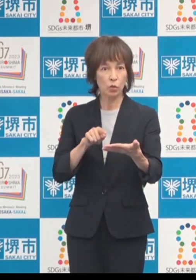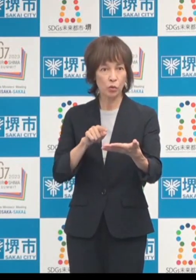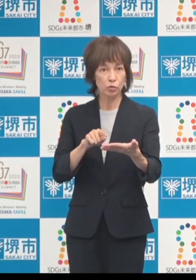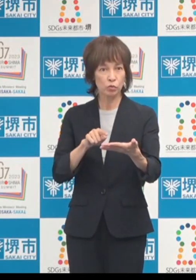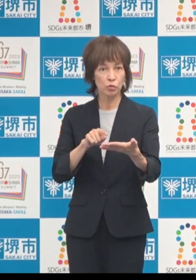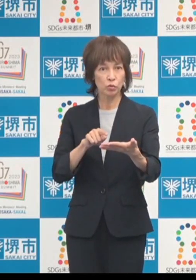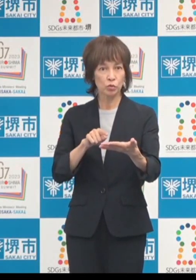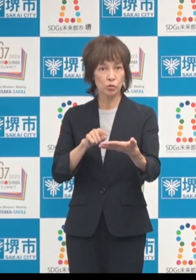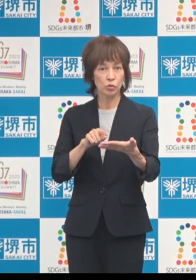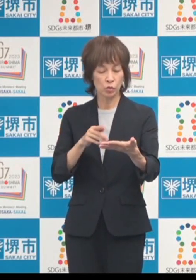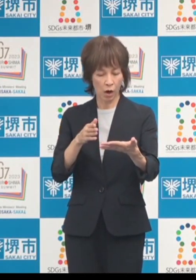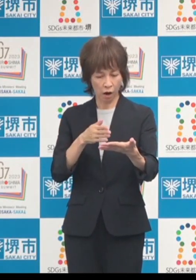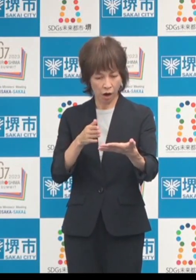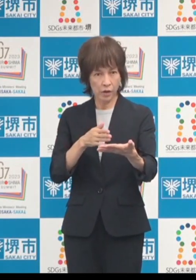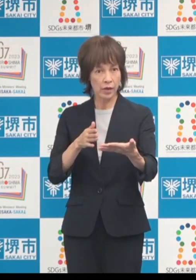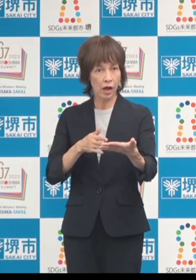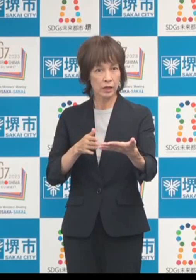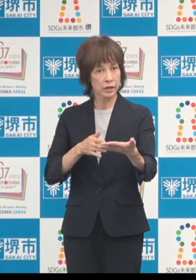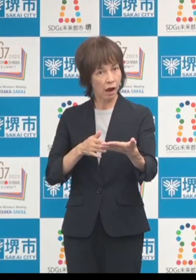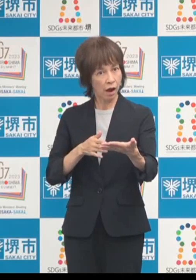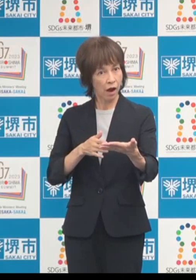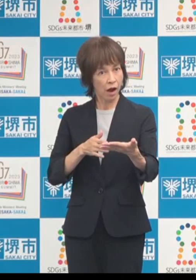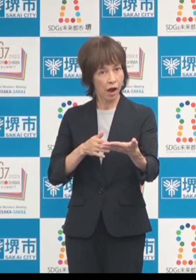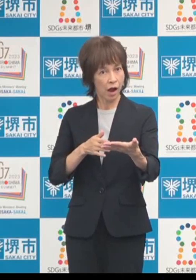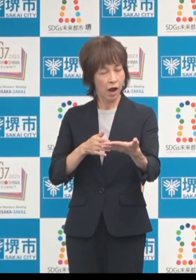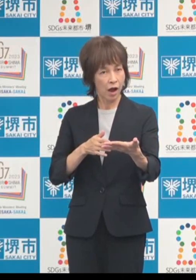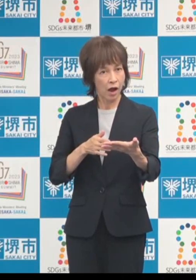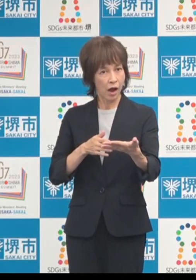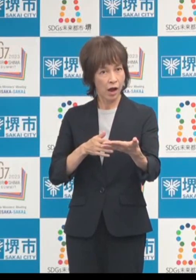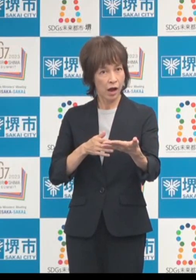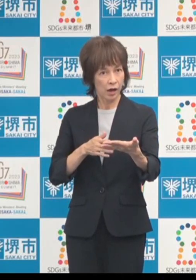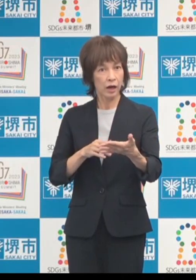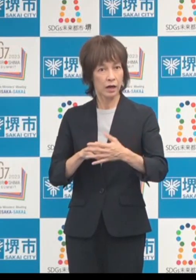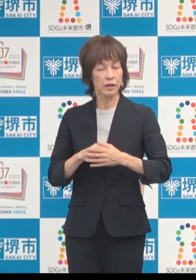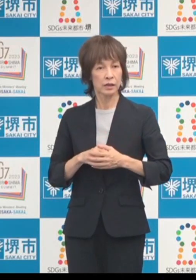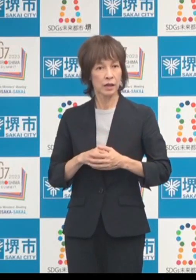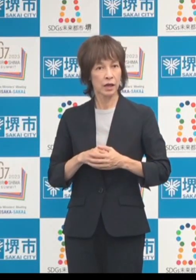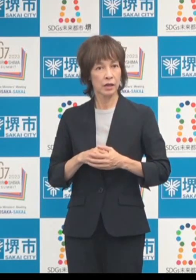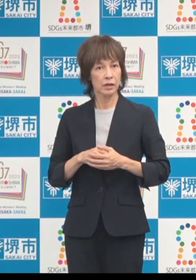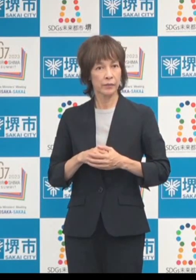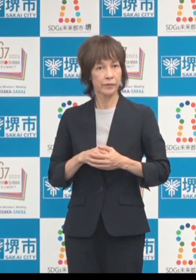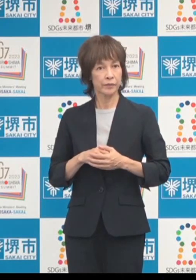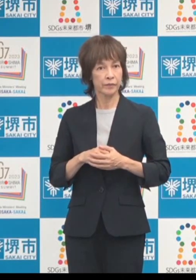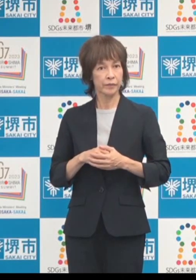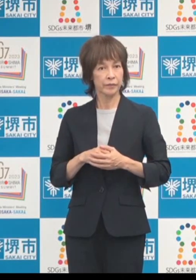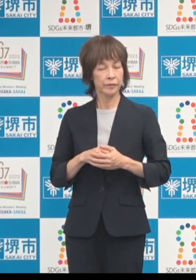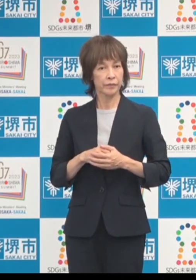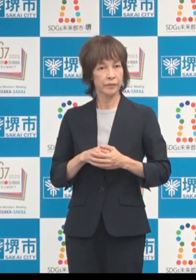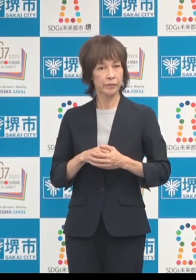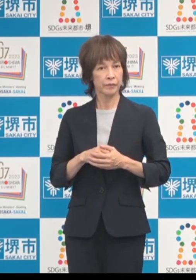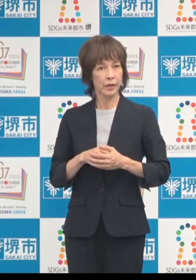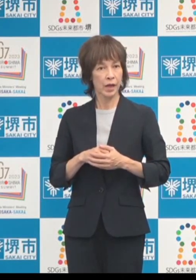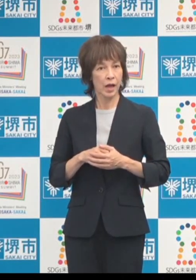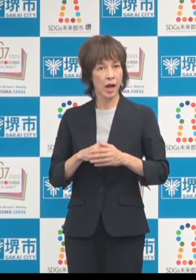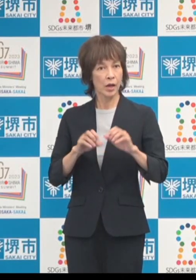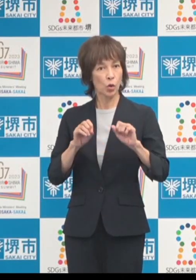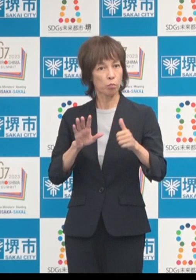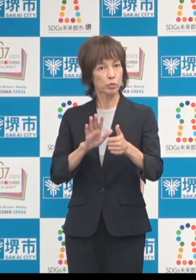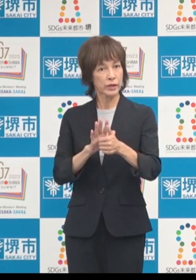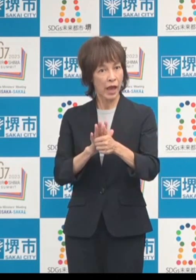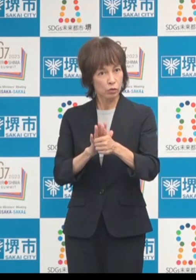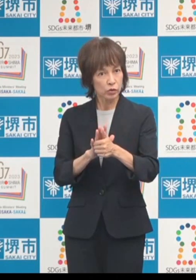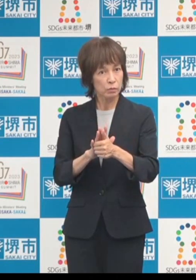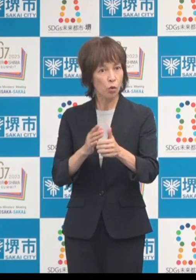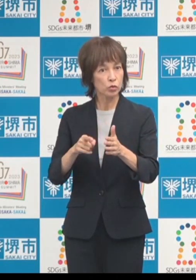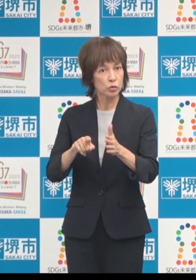と感じられなかったなというところで、そこら辺まあトップセールスも含めて企業誘致あるい